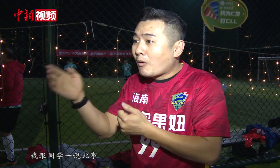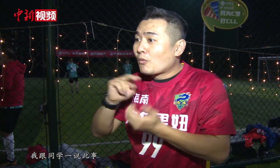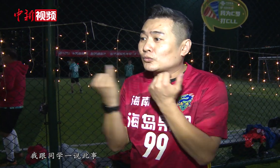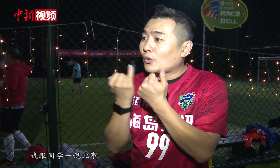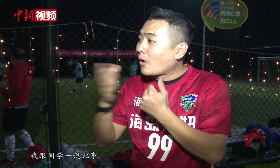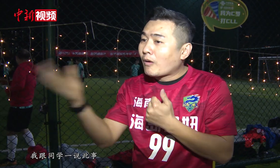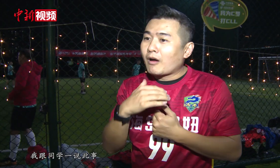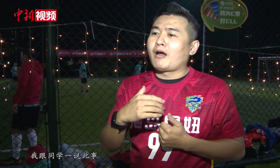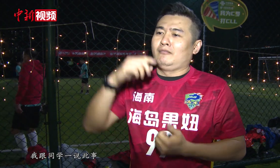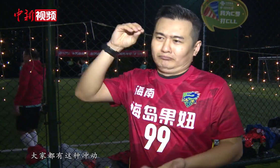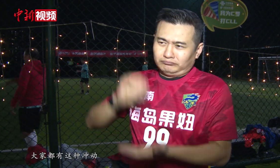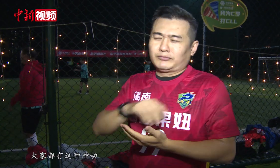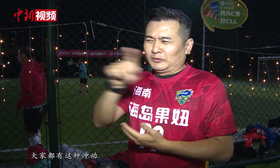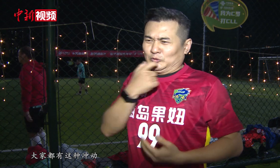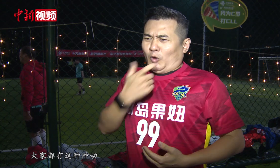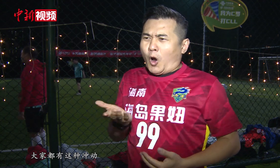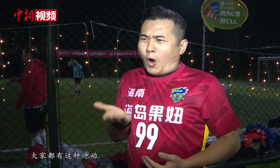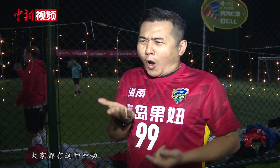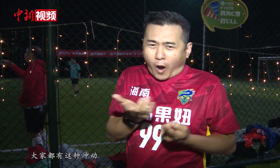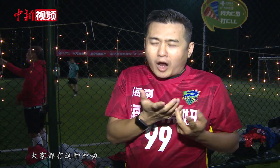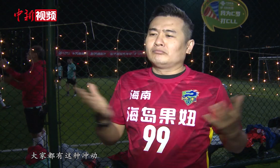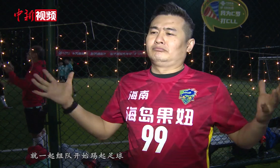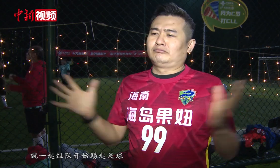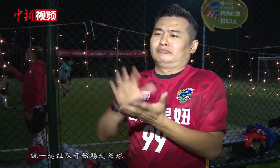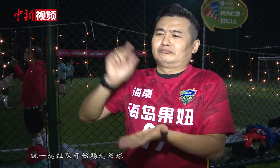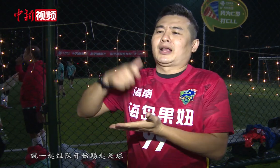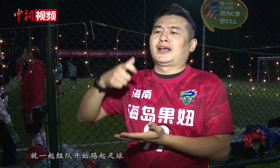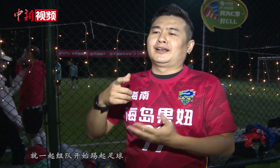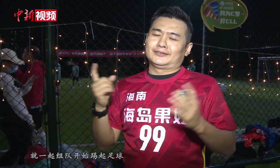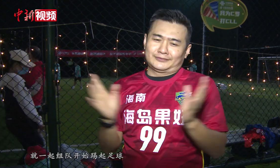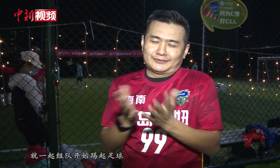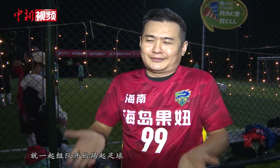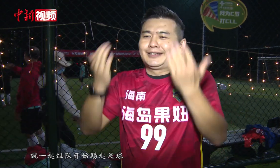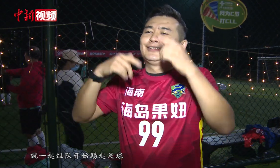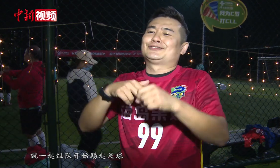说此事，大家都有这种冲动，就一起组队开始踢起足球。